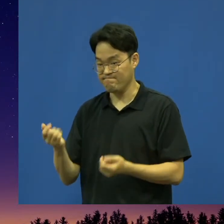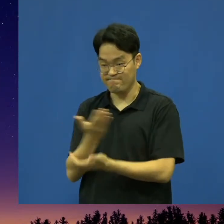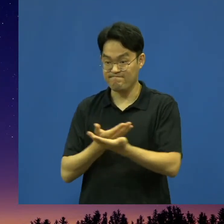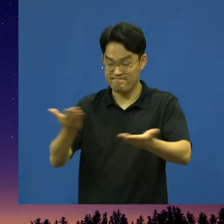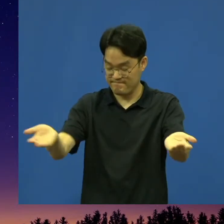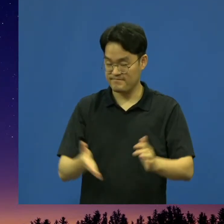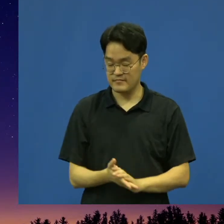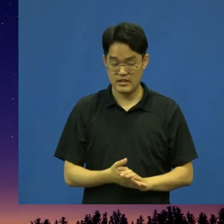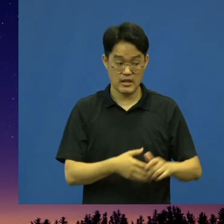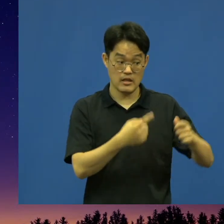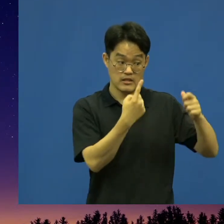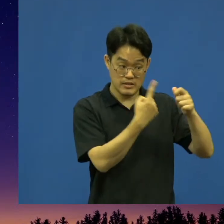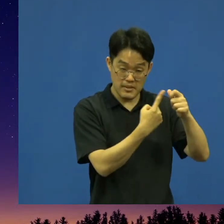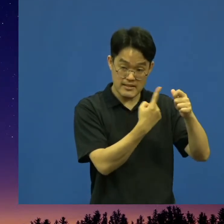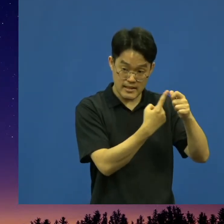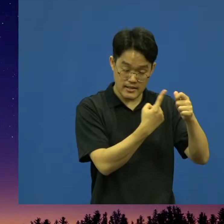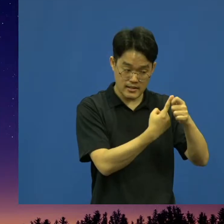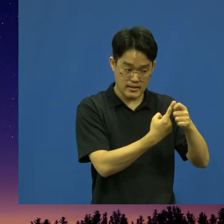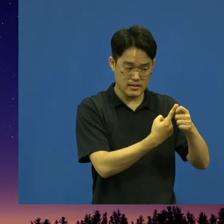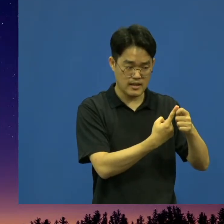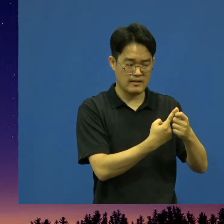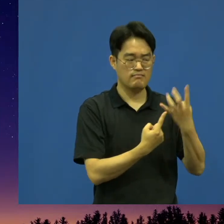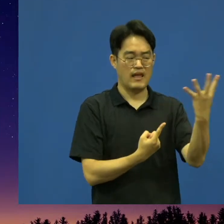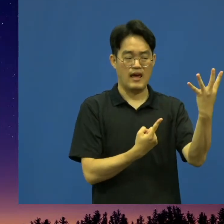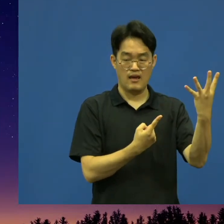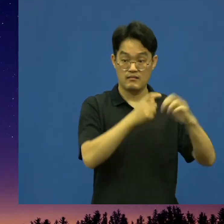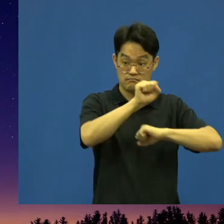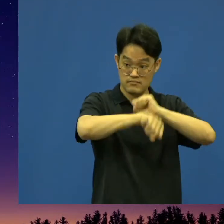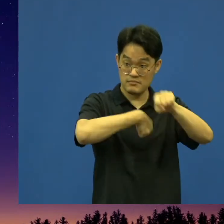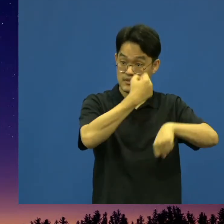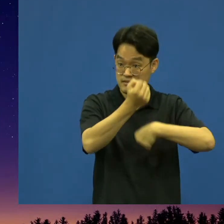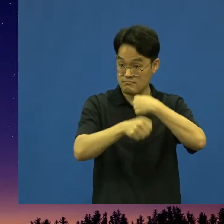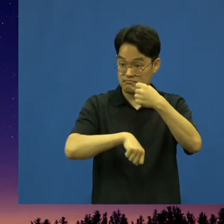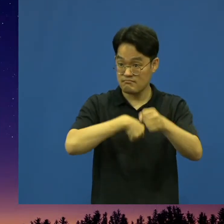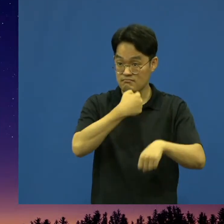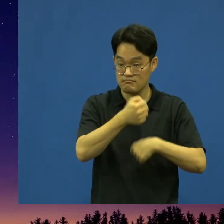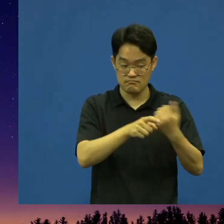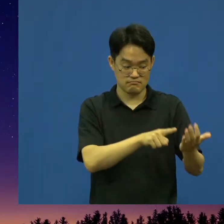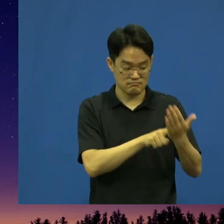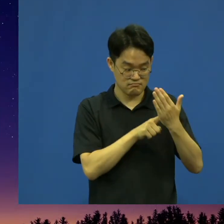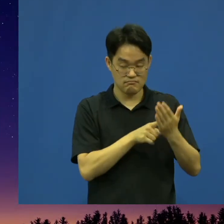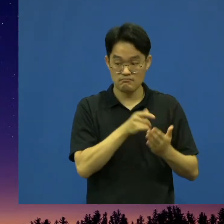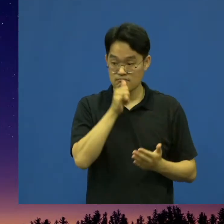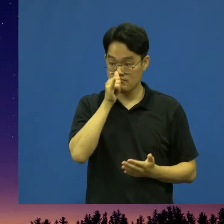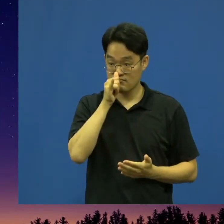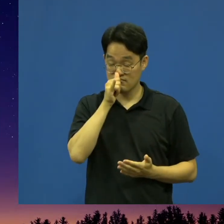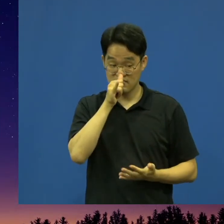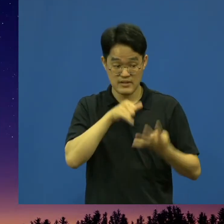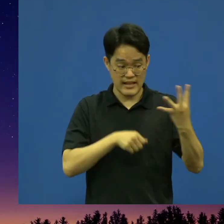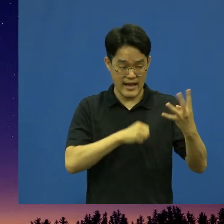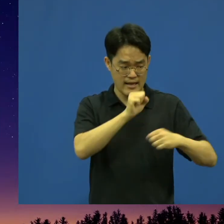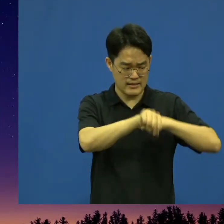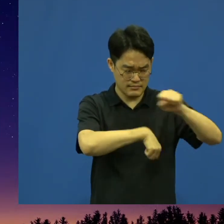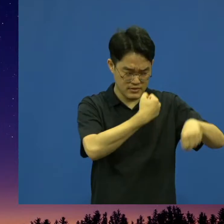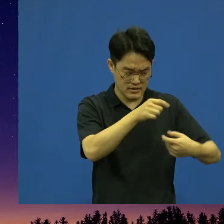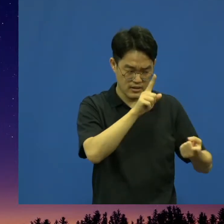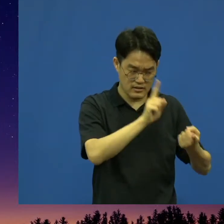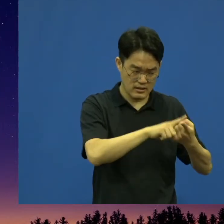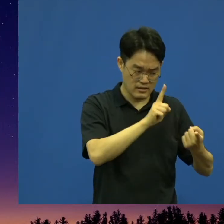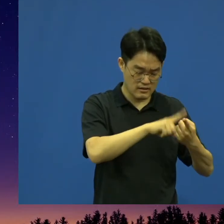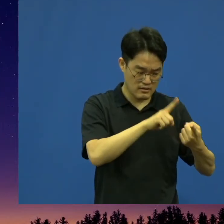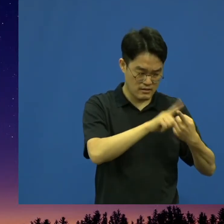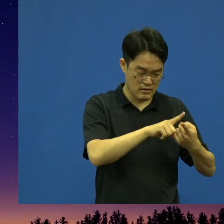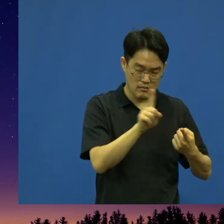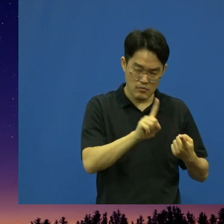첫 번째 환상에 네 짐승이 등장했는데, 이 네 짐승에 대한 해석을